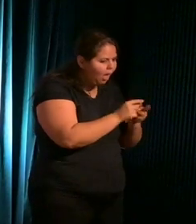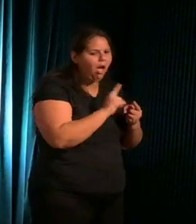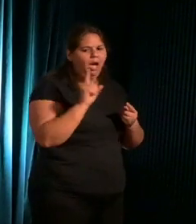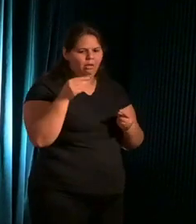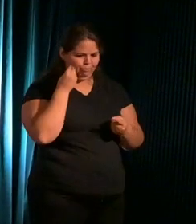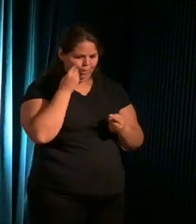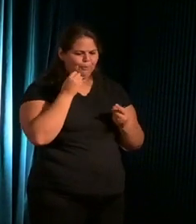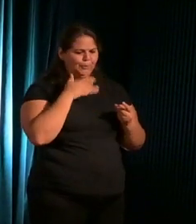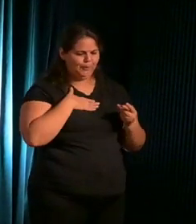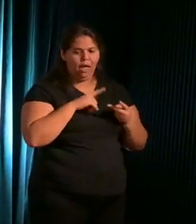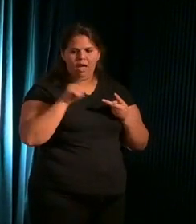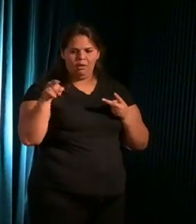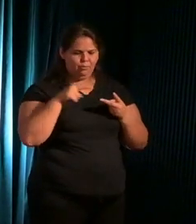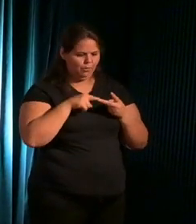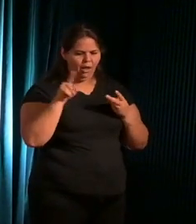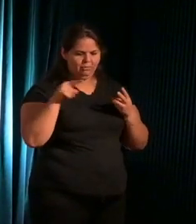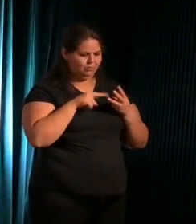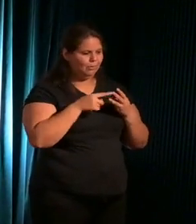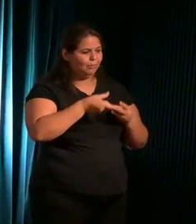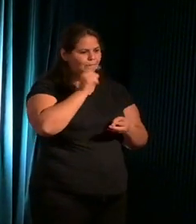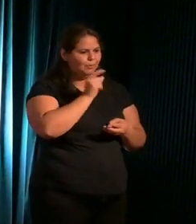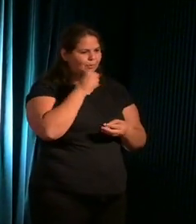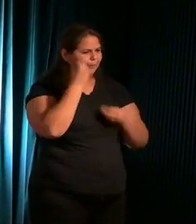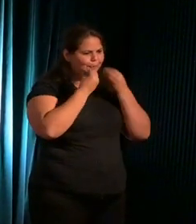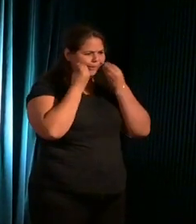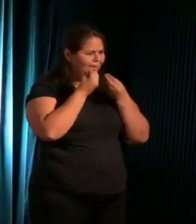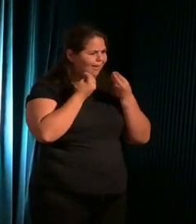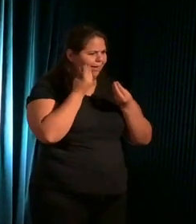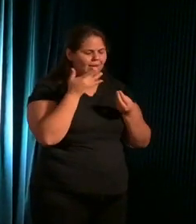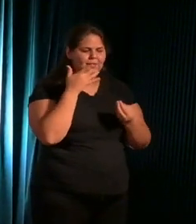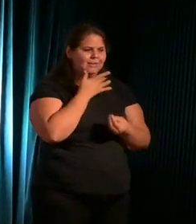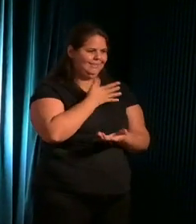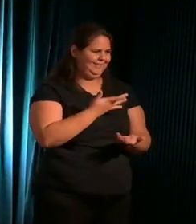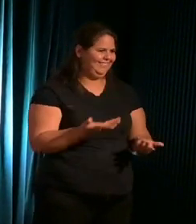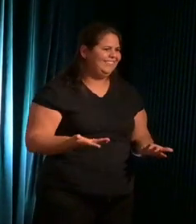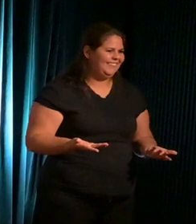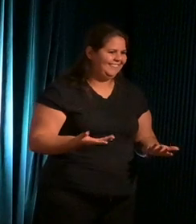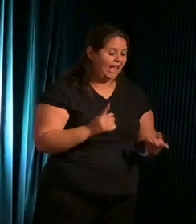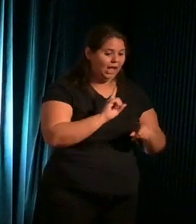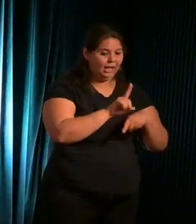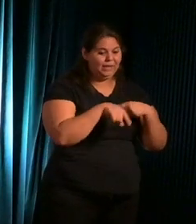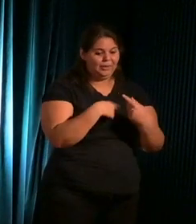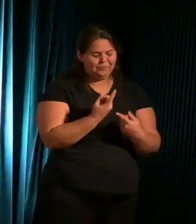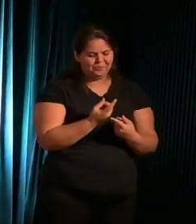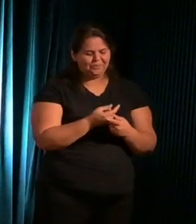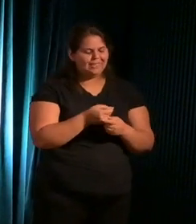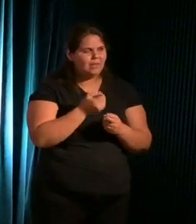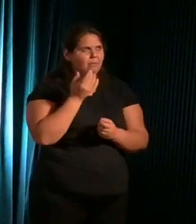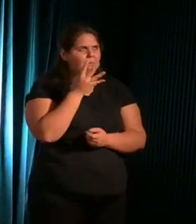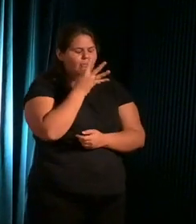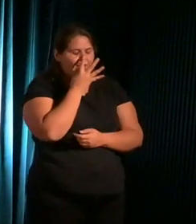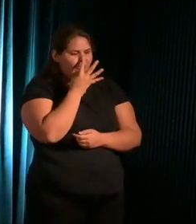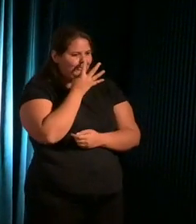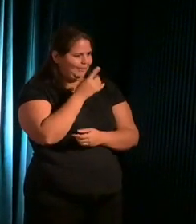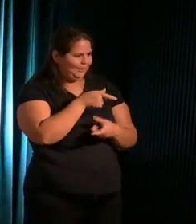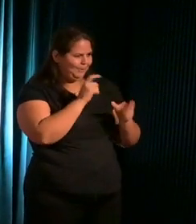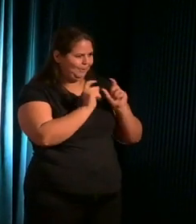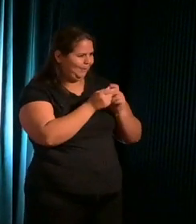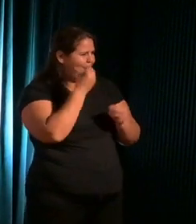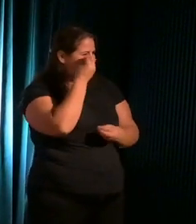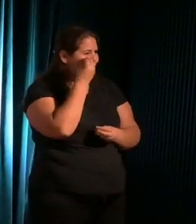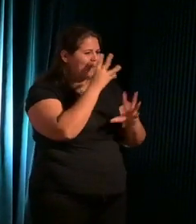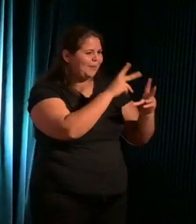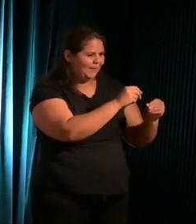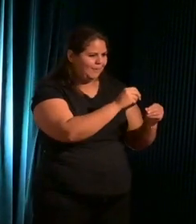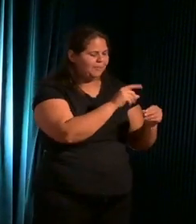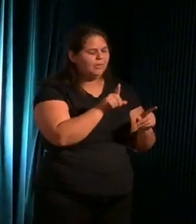provei essa. E aí, depois do repasto maravilhoso, né, o